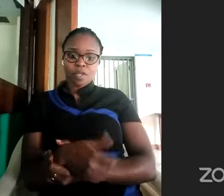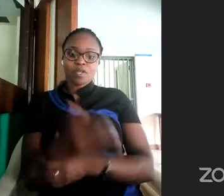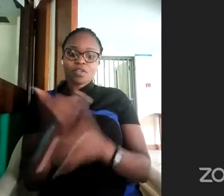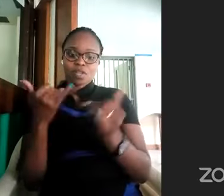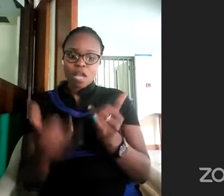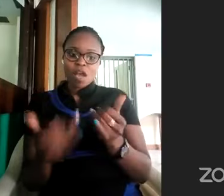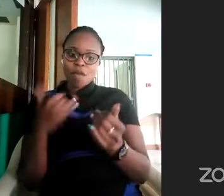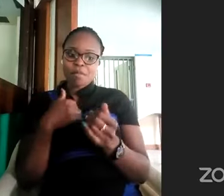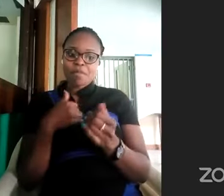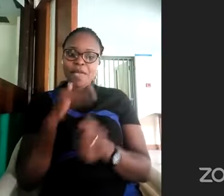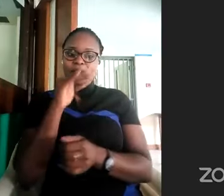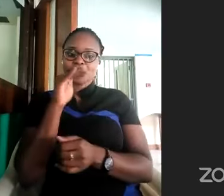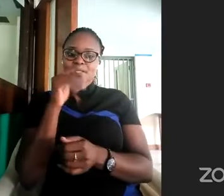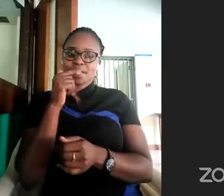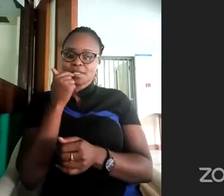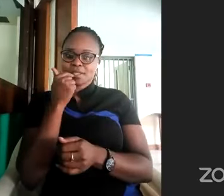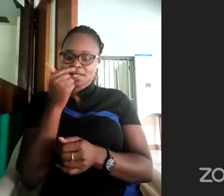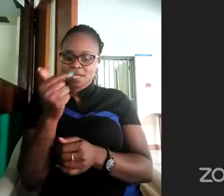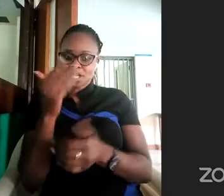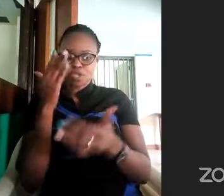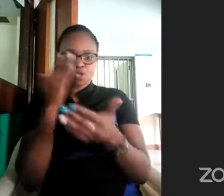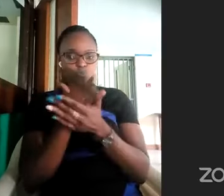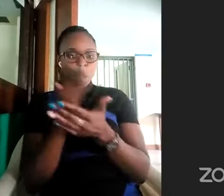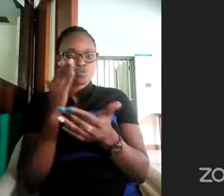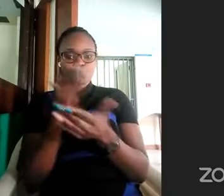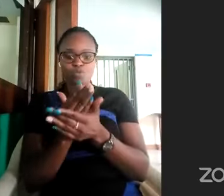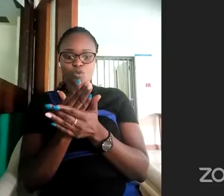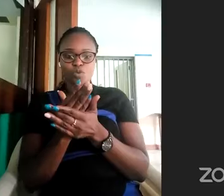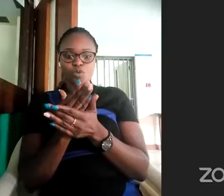hivi, ufisadi hautaisha. Na